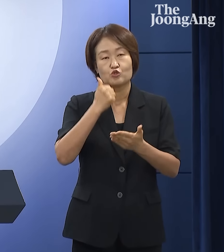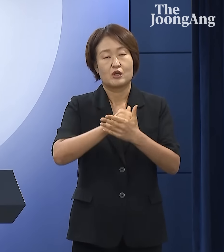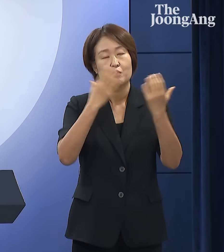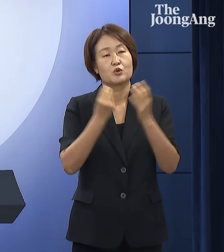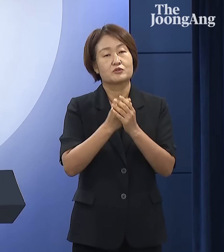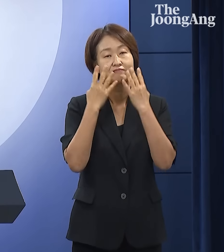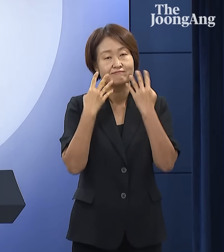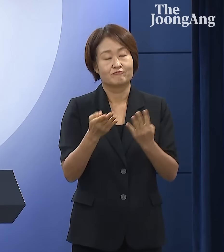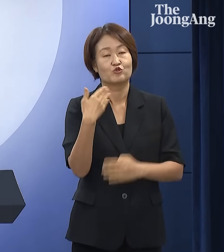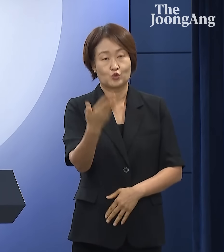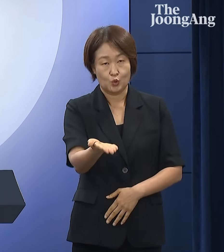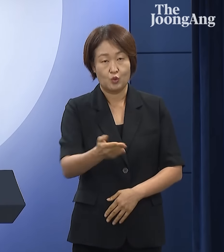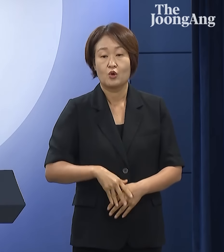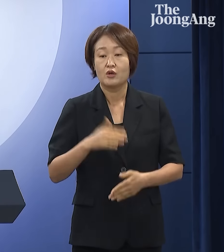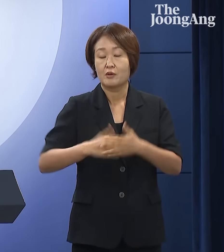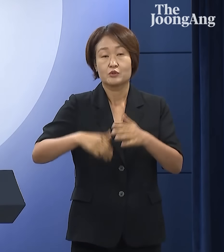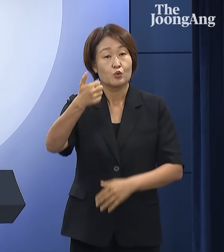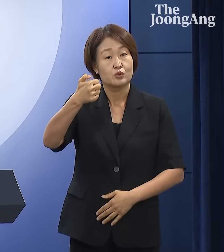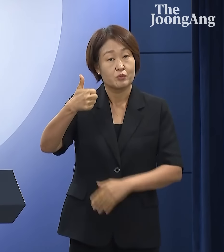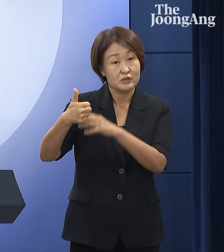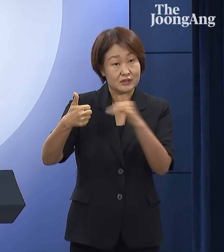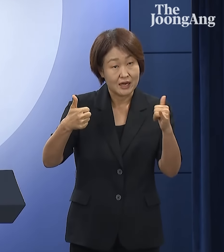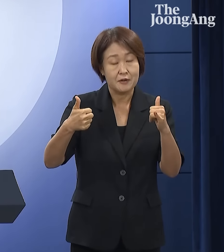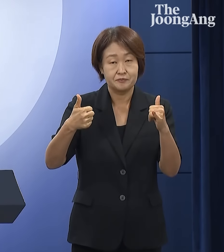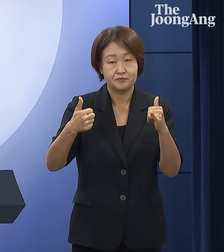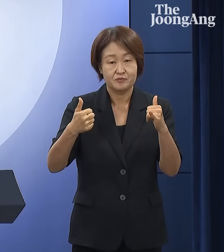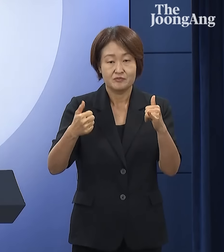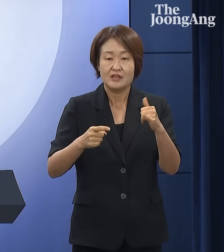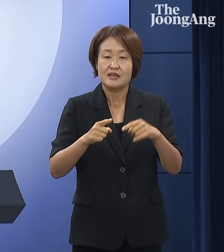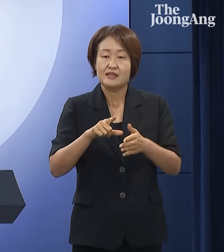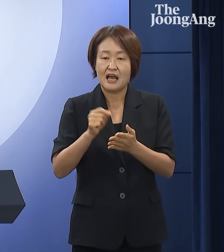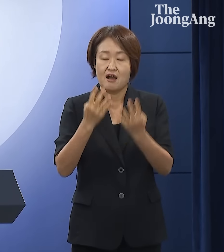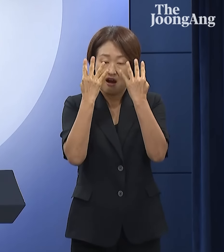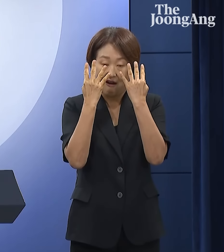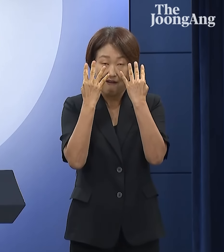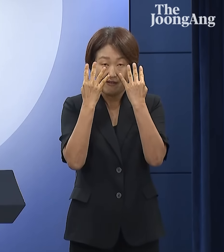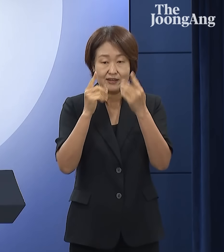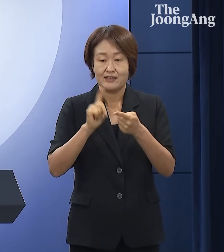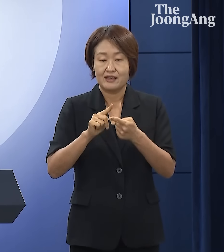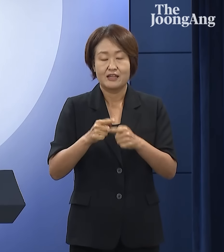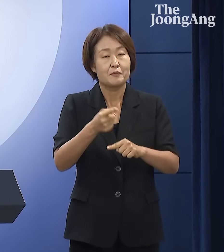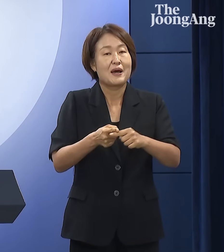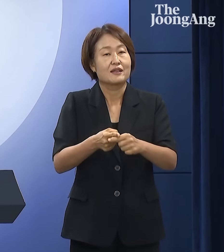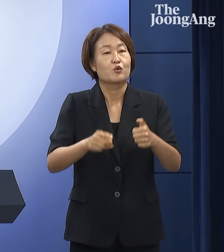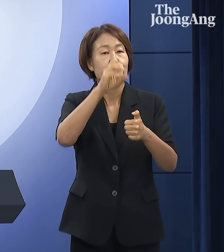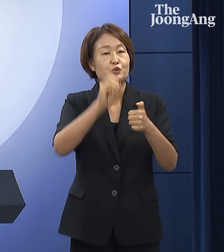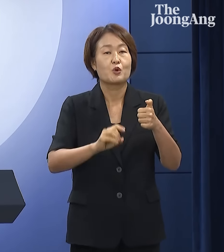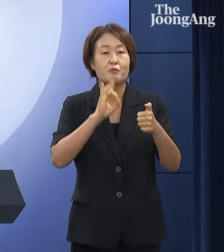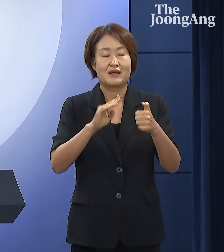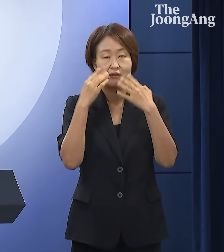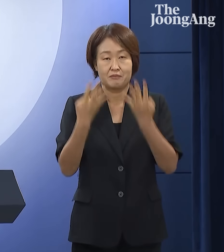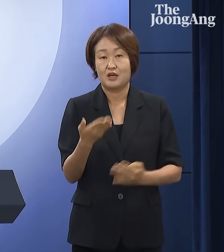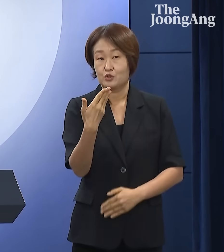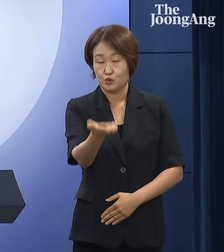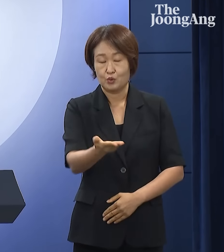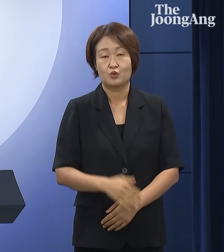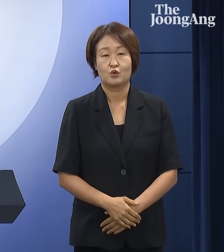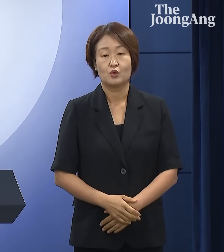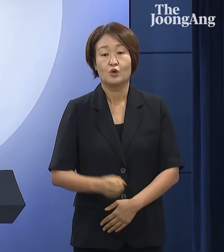면제하고 55명은 남은 형의 절반을 감경합니다. 특히 수용자와